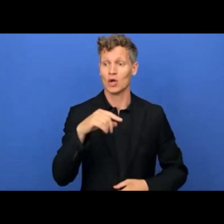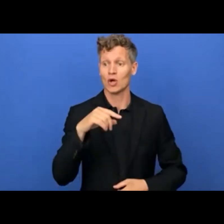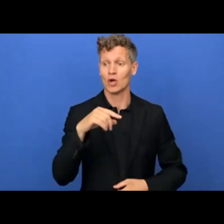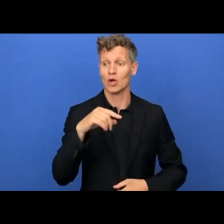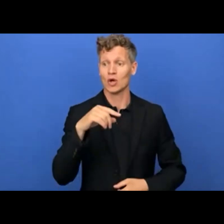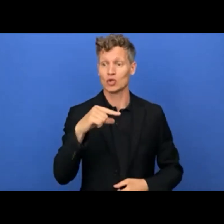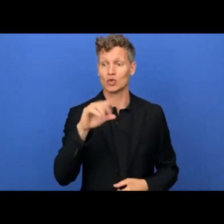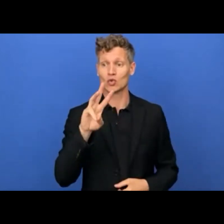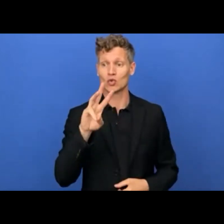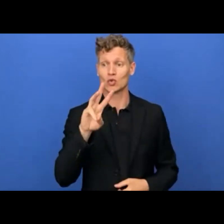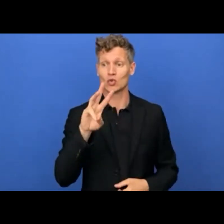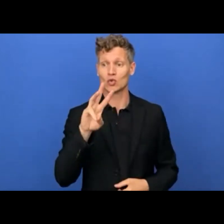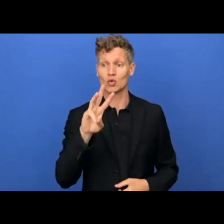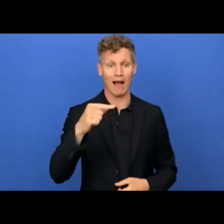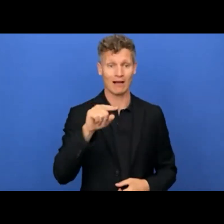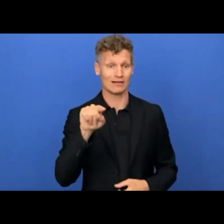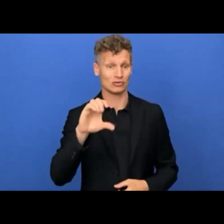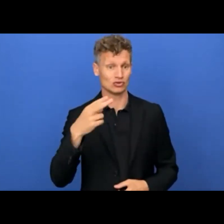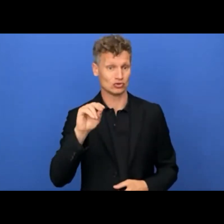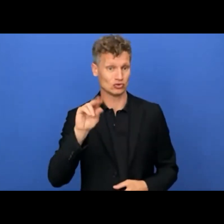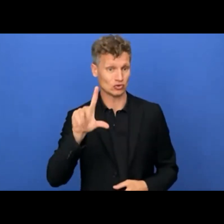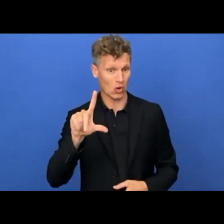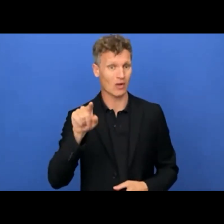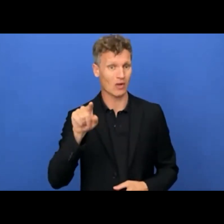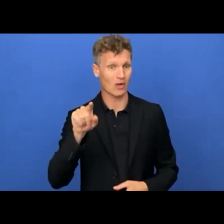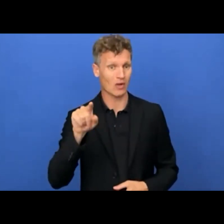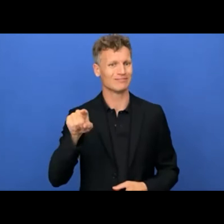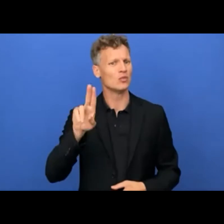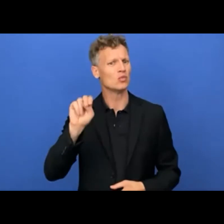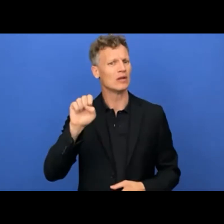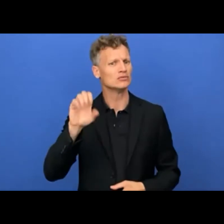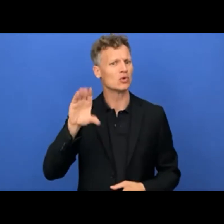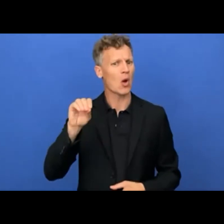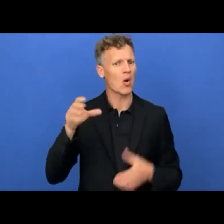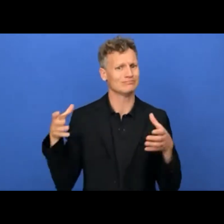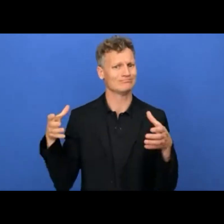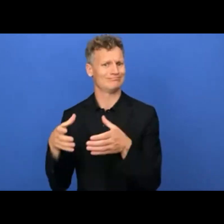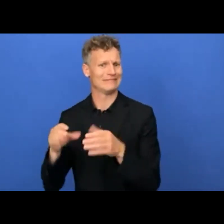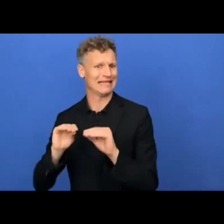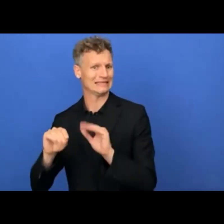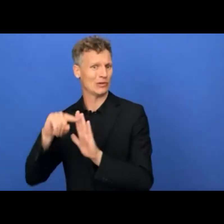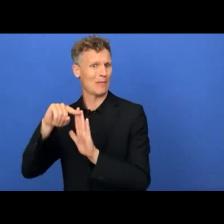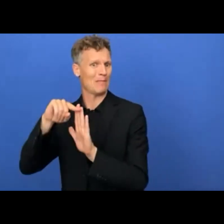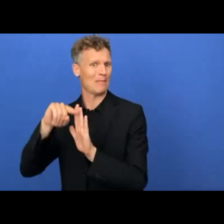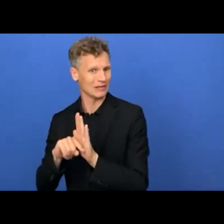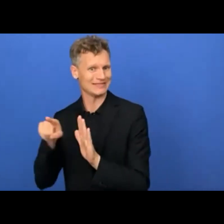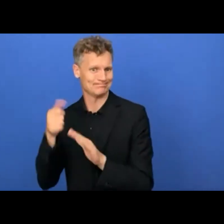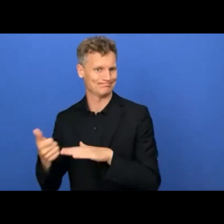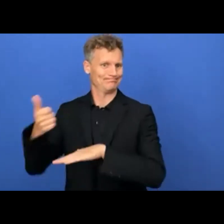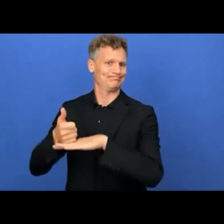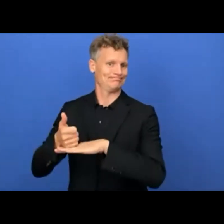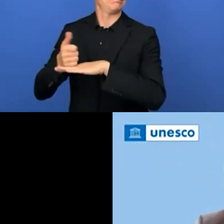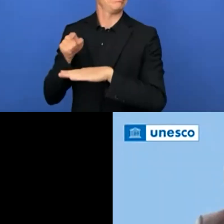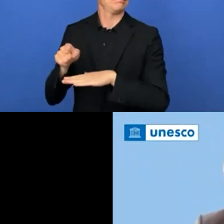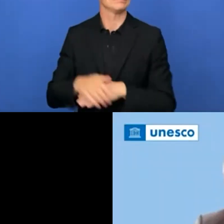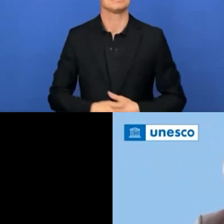en 90 minutes, mais je ne vais pas le faire. Tout d'abord, je vais donner la parole à Chang Guan-Chol, chef de la